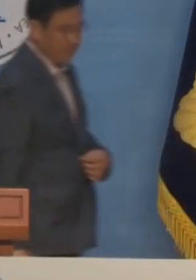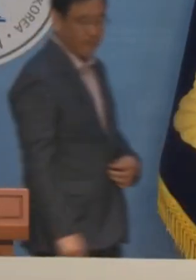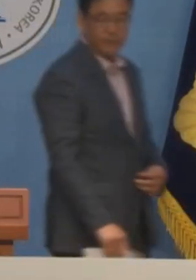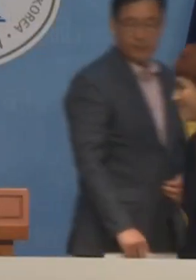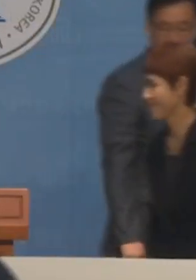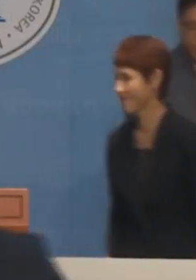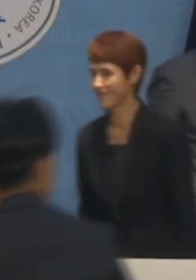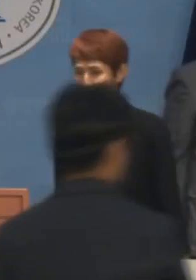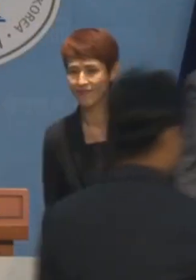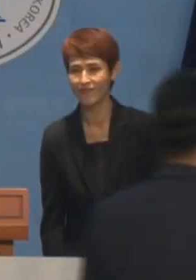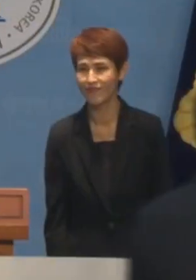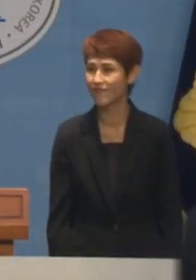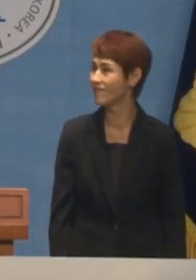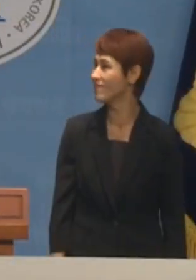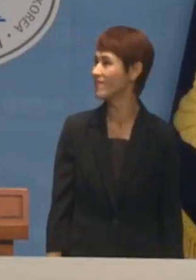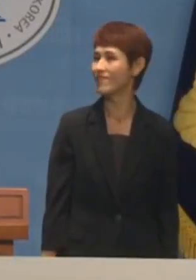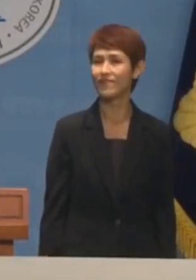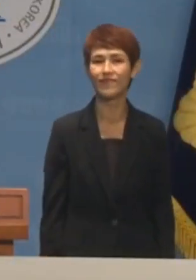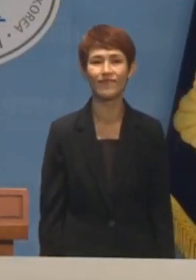있습니다.